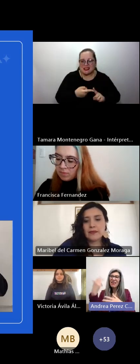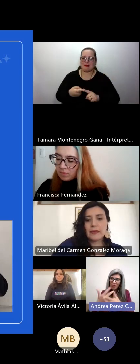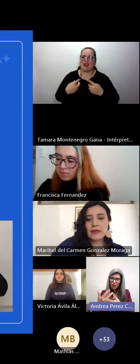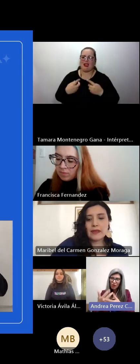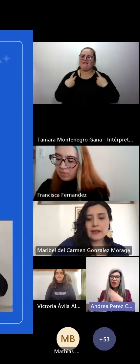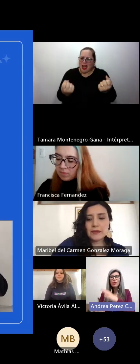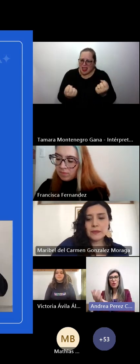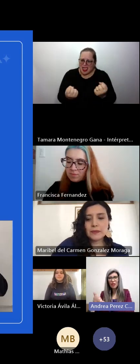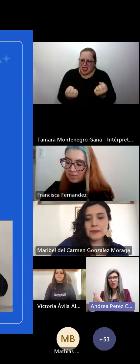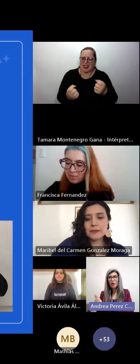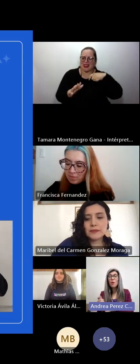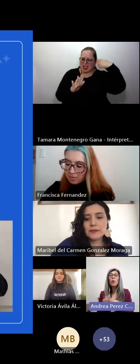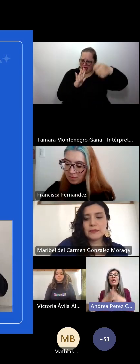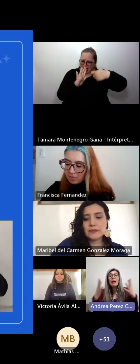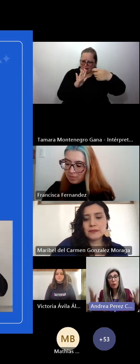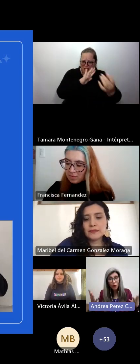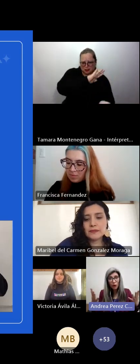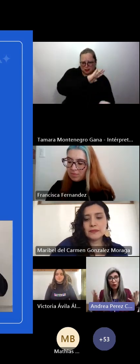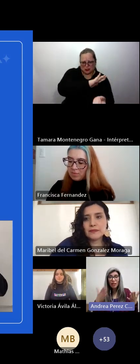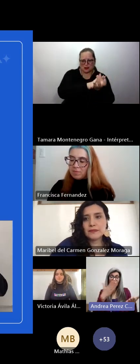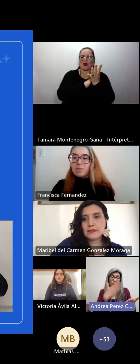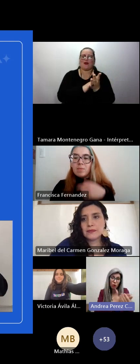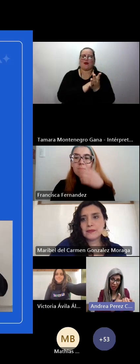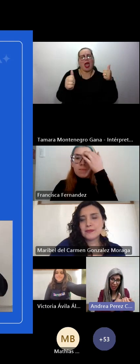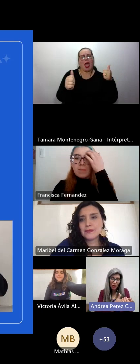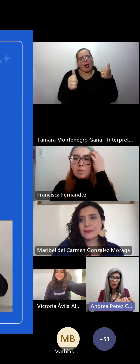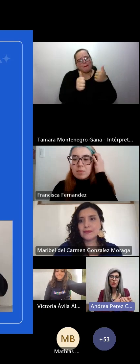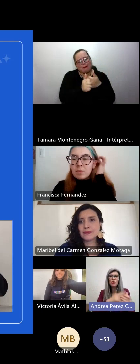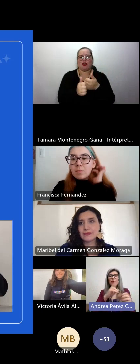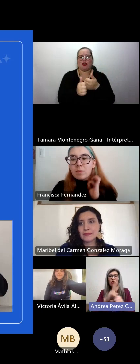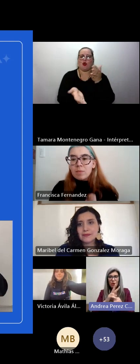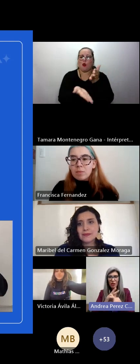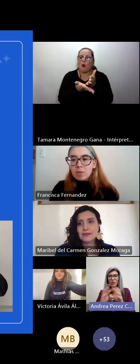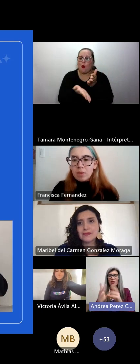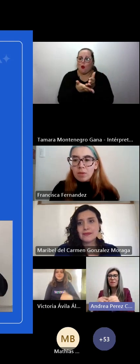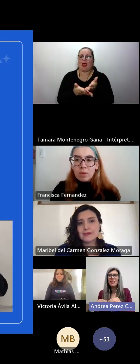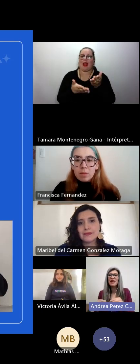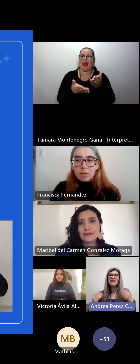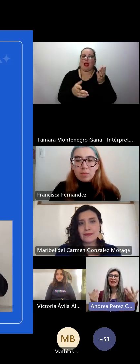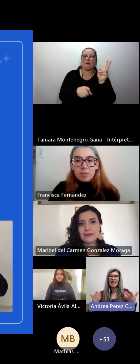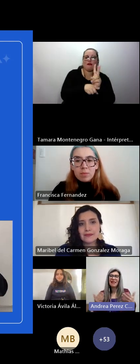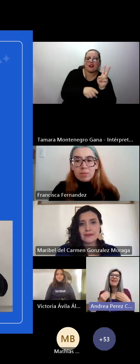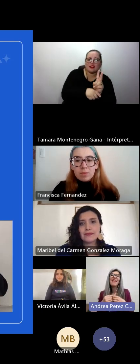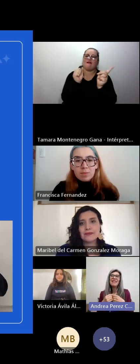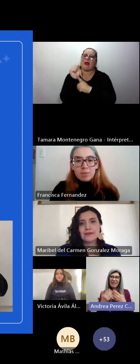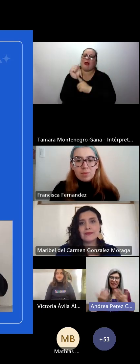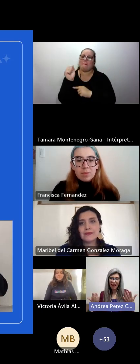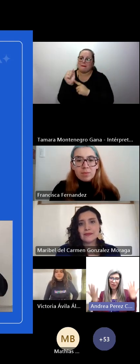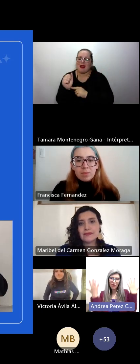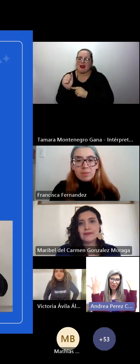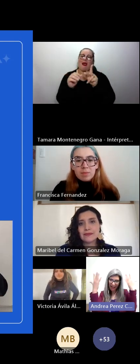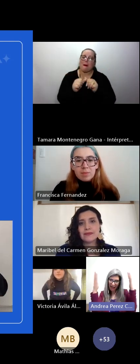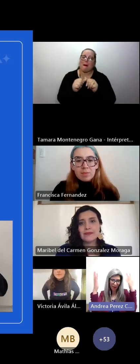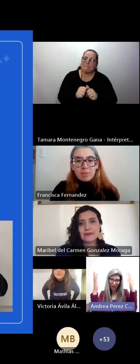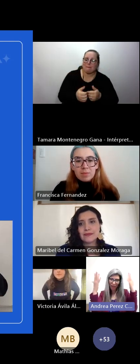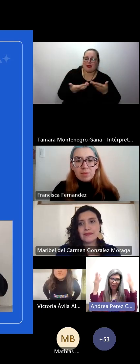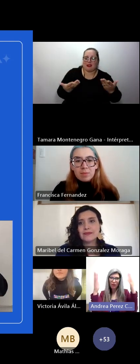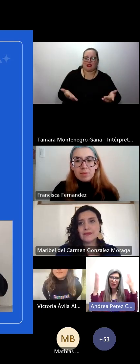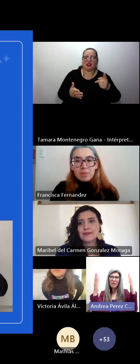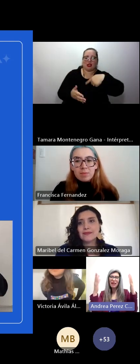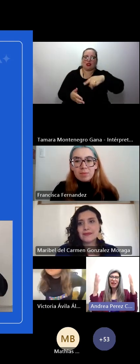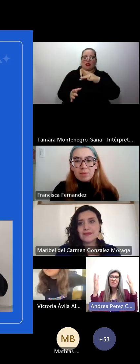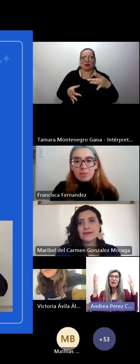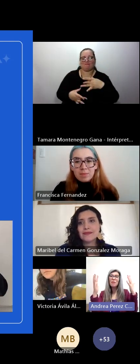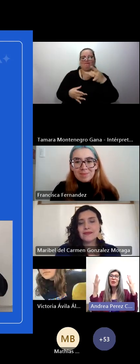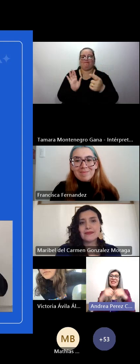de grabar su video y subirlo, un gran apoyo desde sus colegios, sus profesores, sus familias, así que hay que destacarlo y aplaudirlo